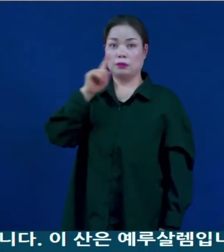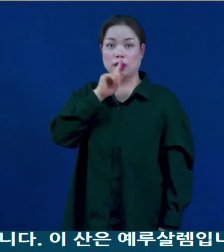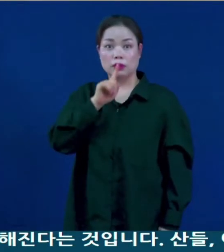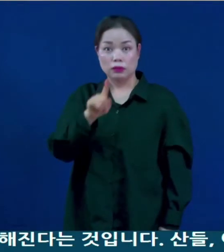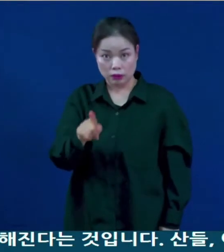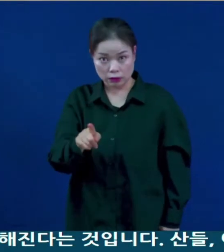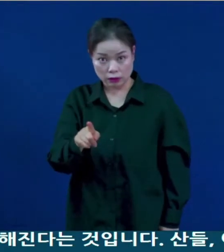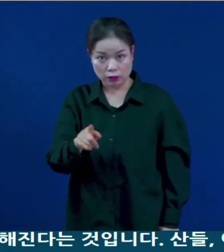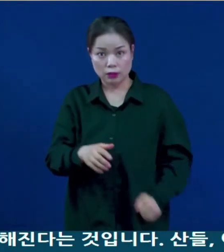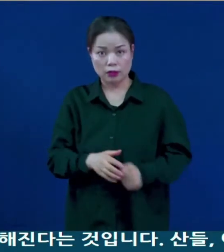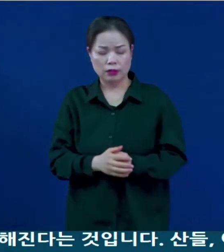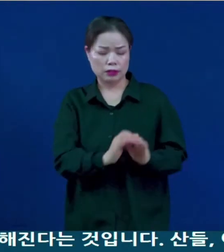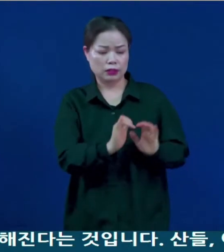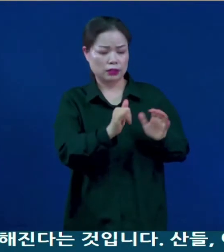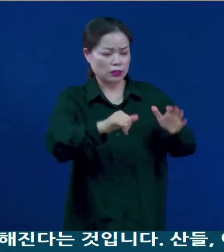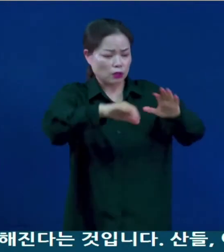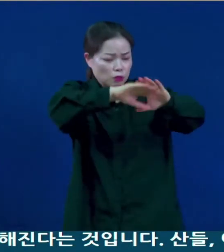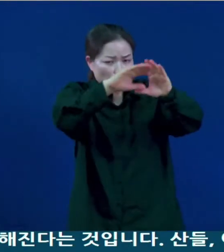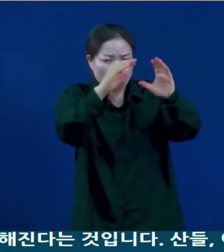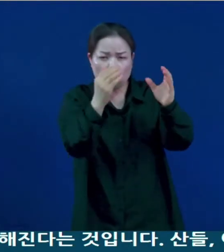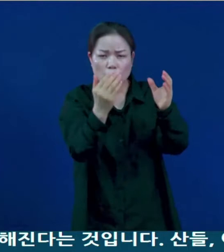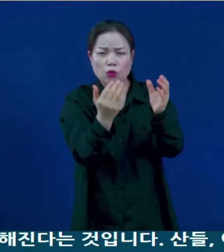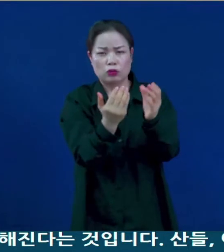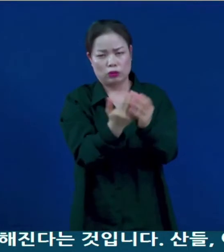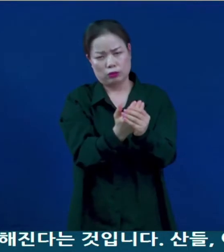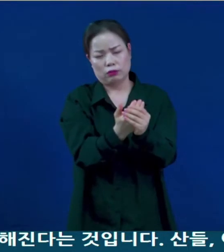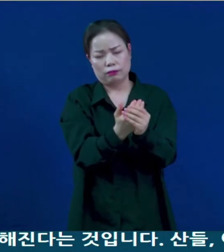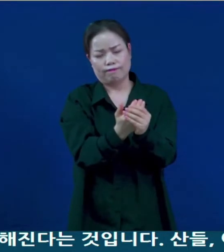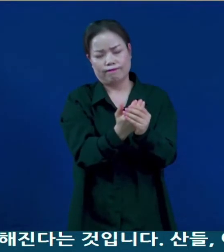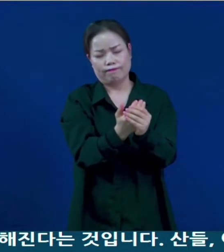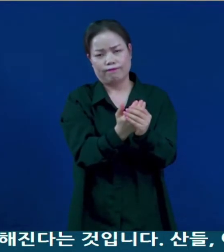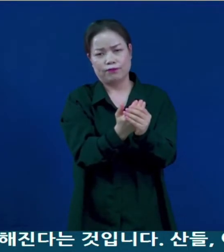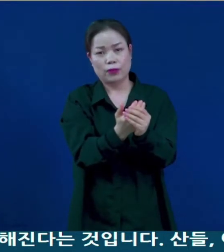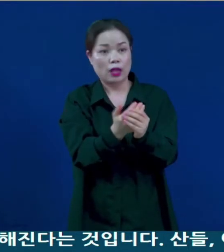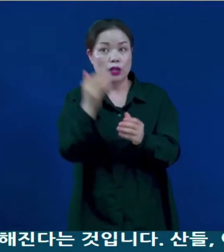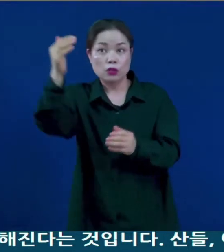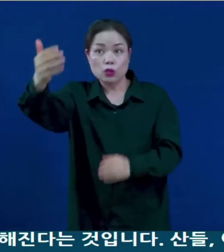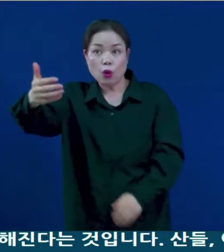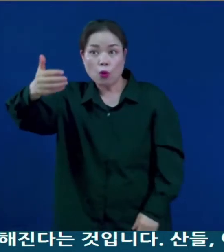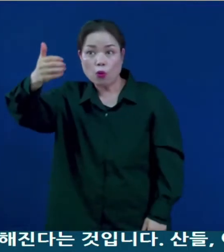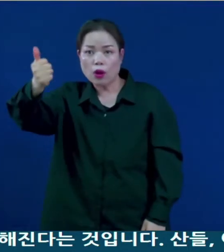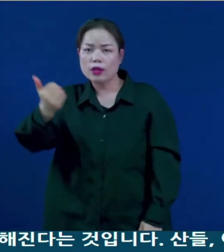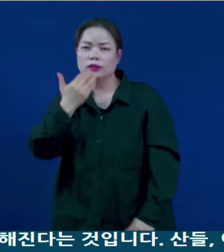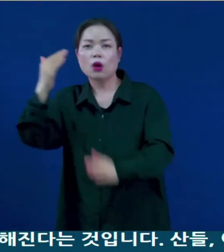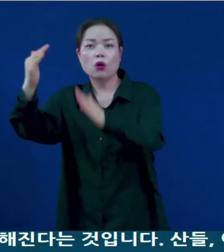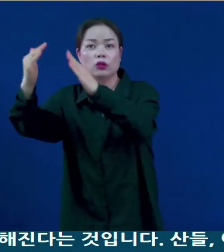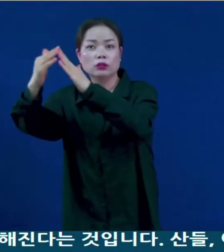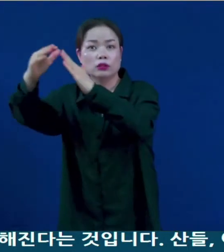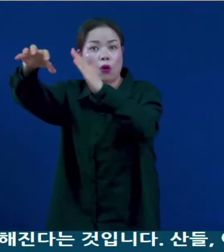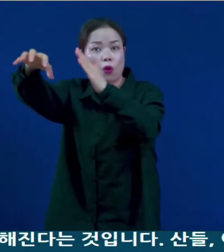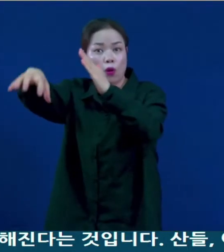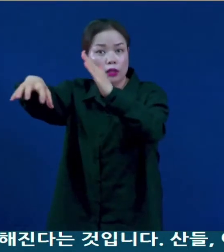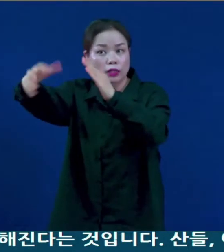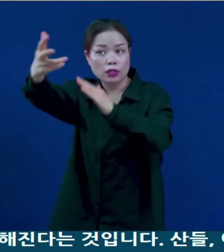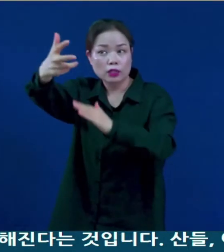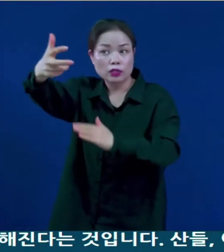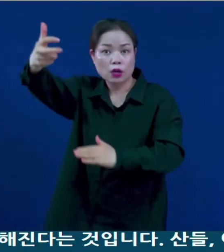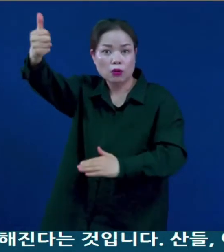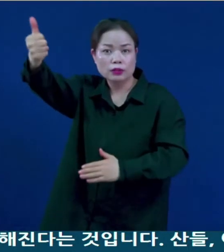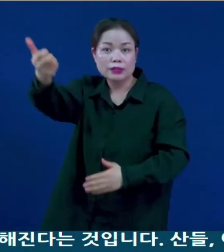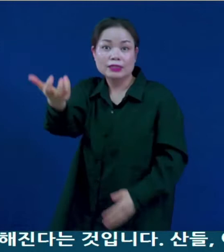말씀은 세상 모든 곳에 있는 사람들이 여호와의 성전에서